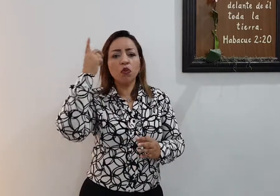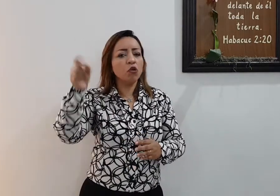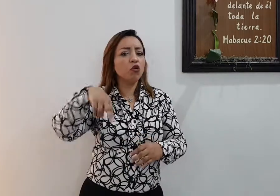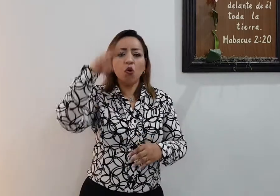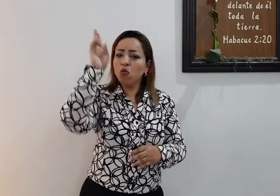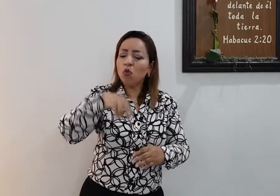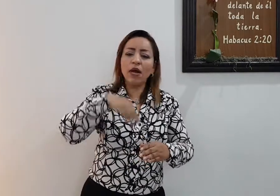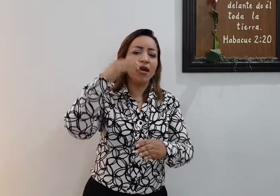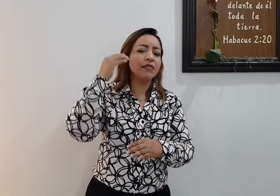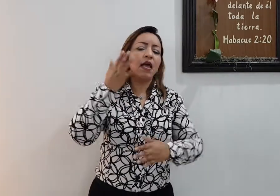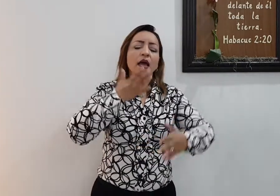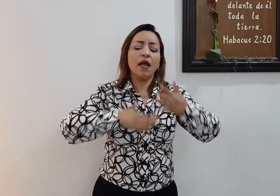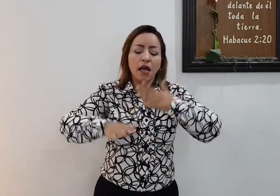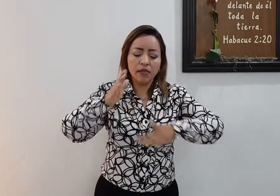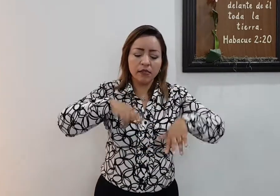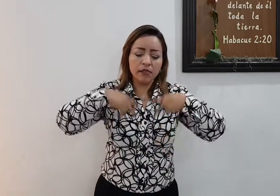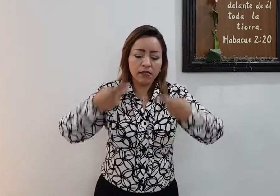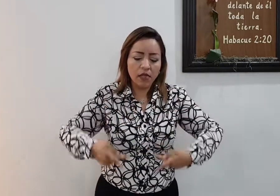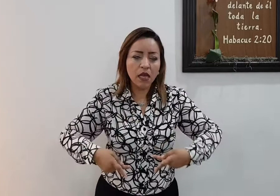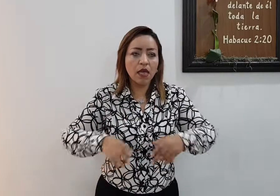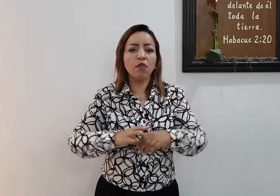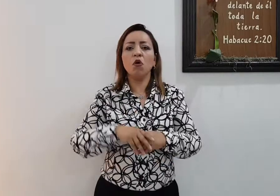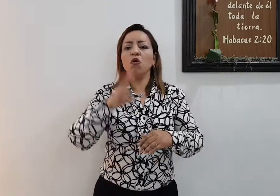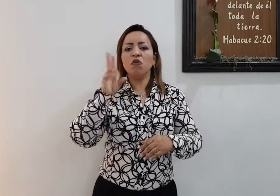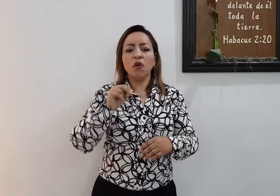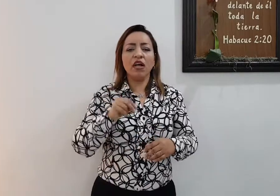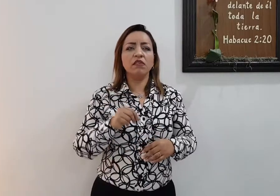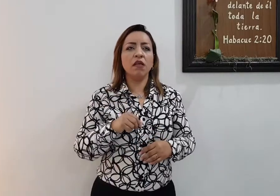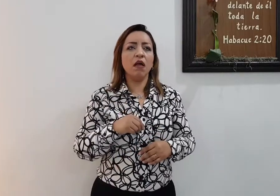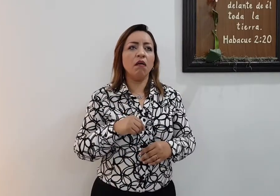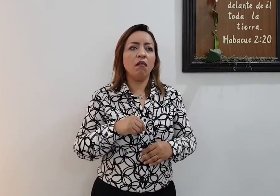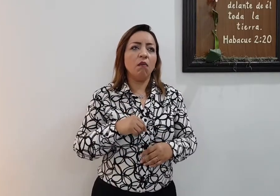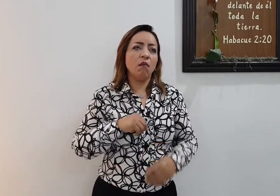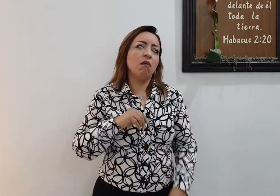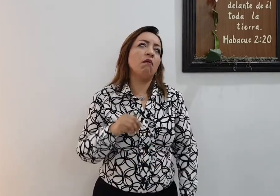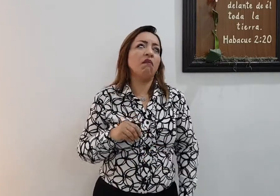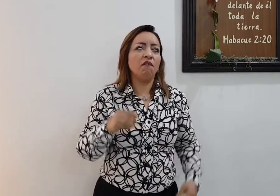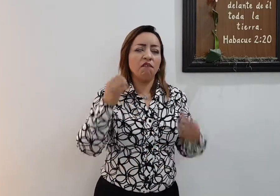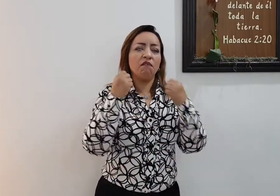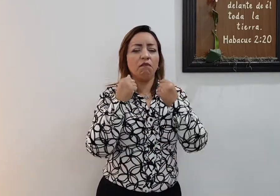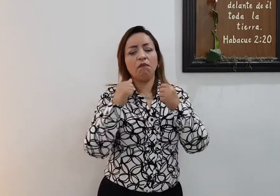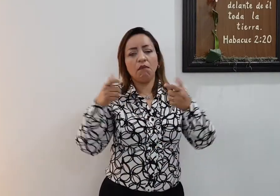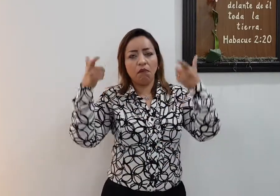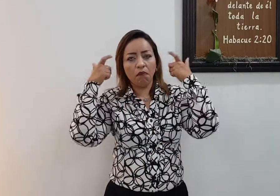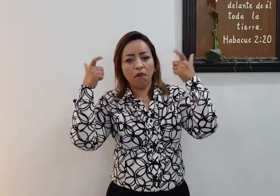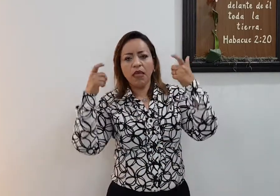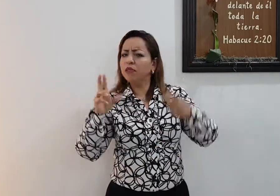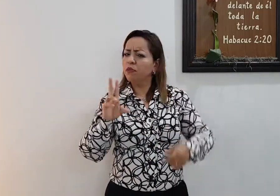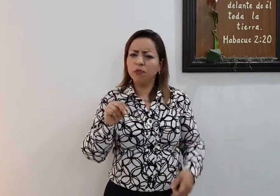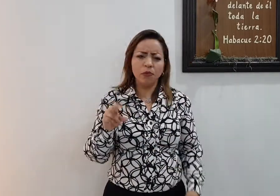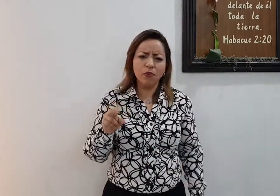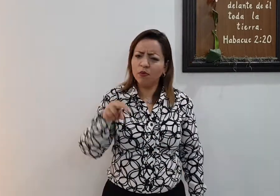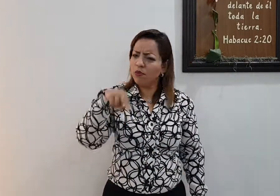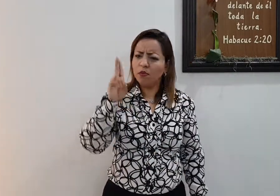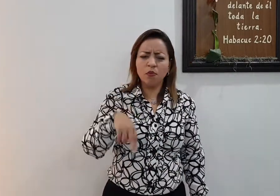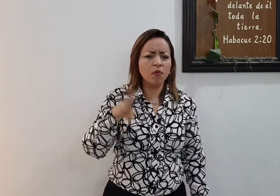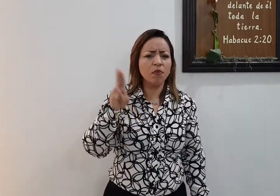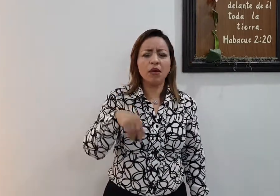se fastidia de mi compañía. Jamás, hermano. Dios está ahí. Por eso Jesús dijo, todo lo que necesites del cielo y de la